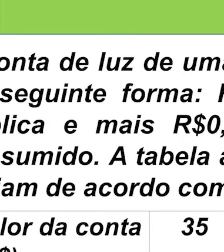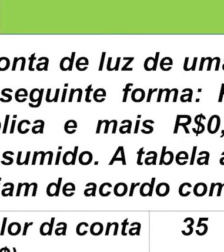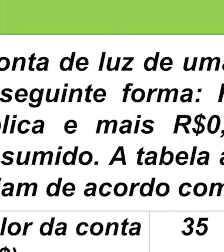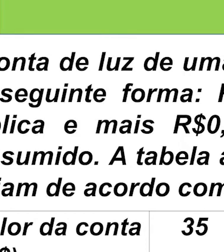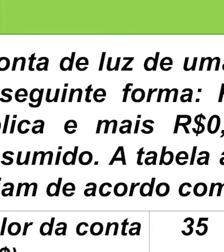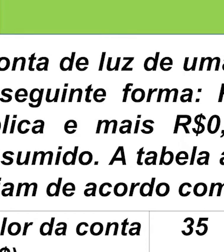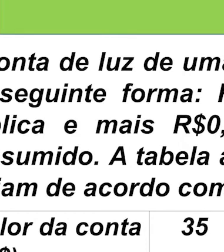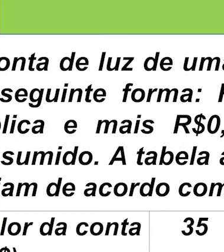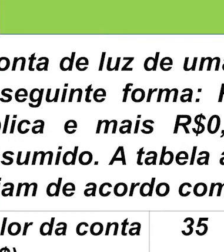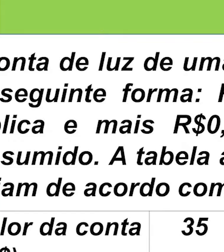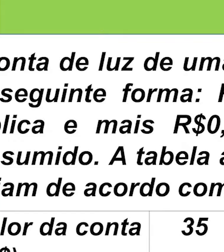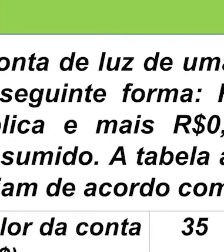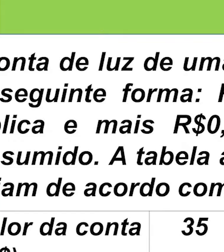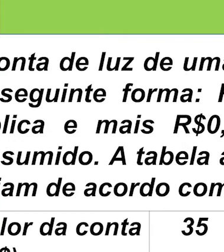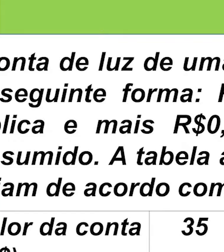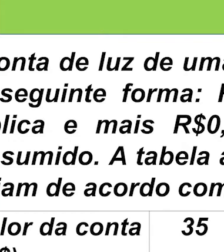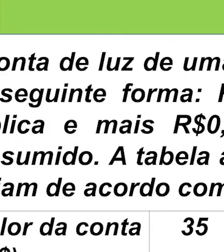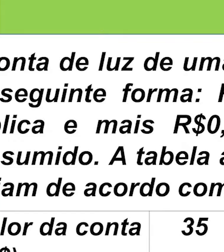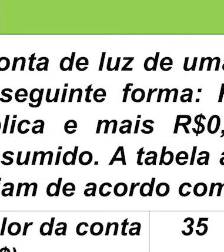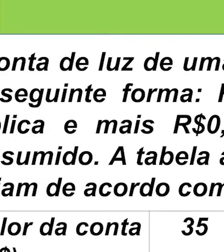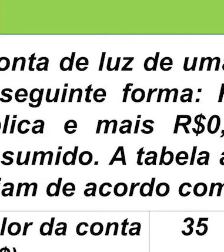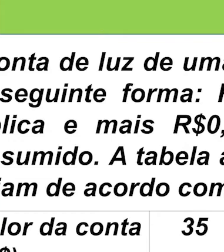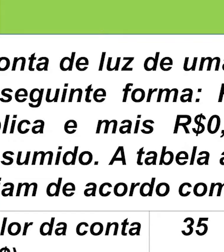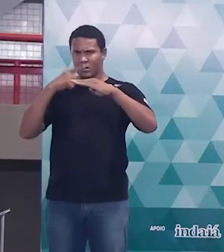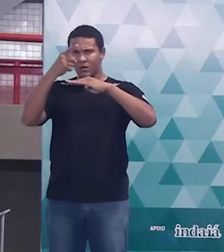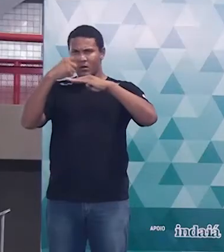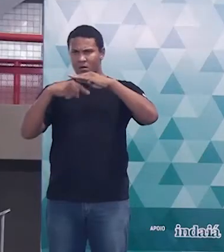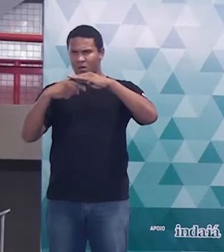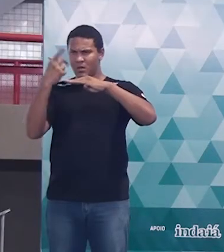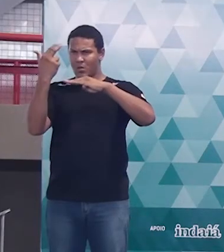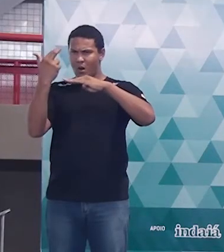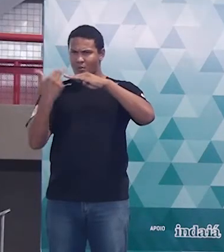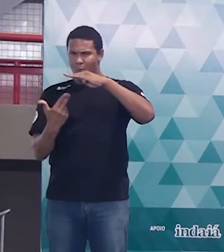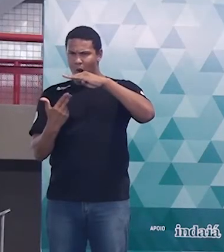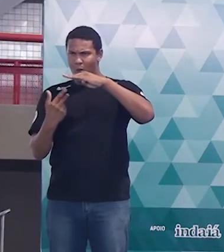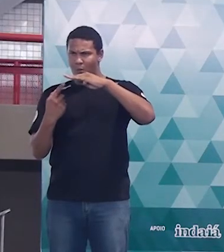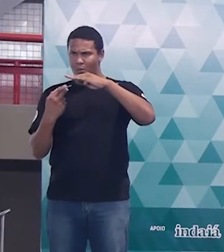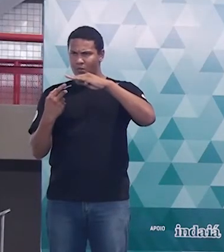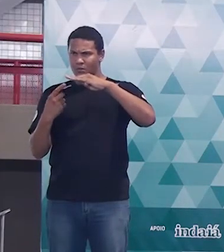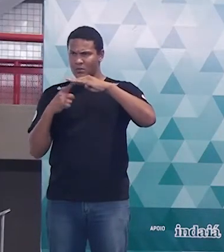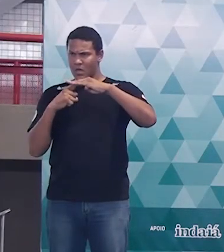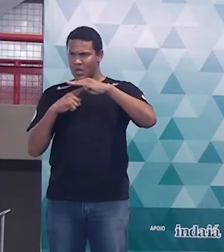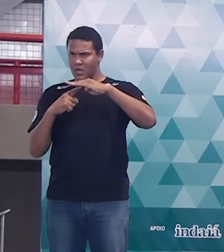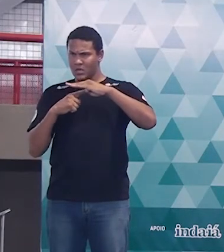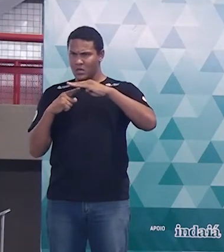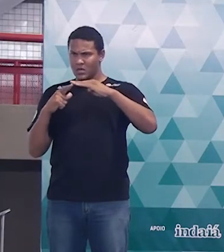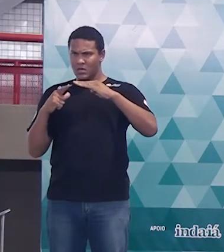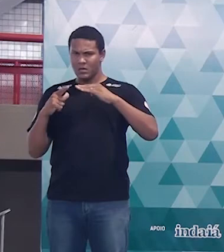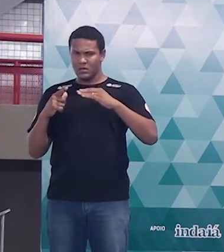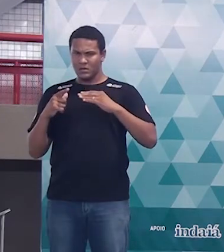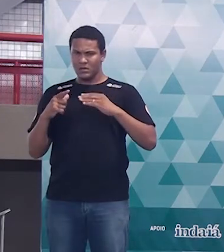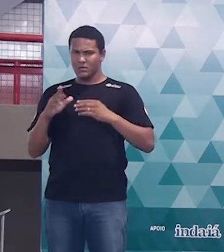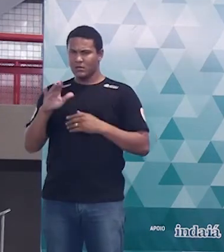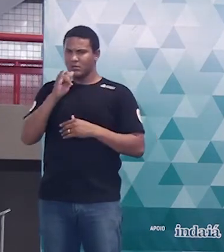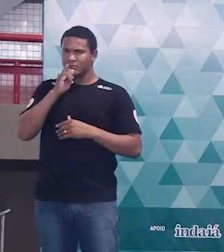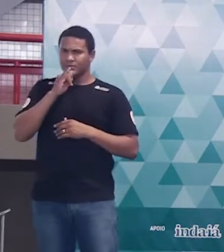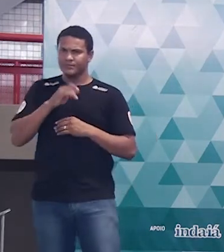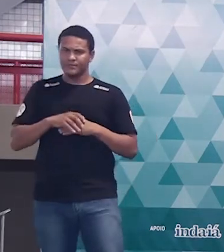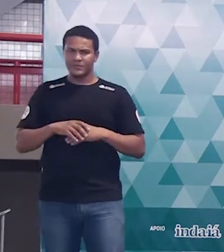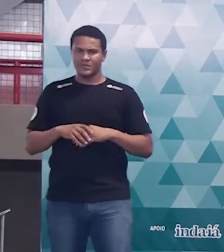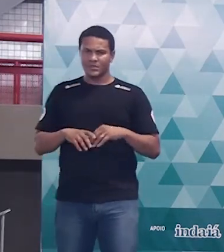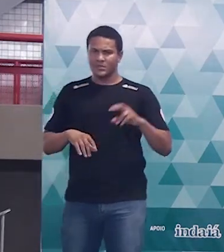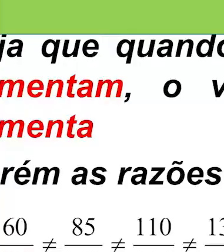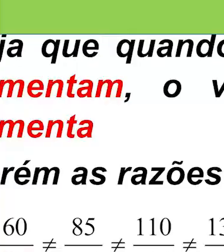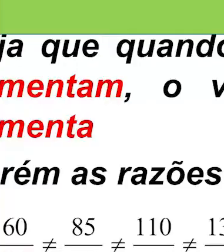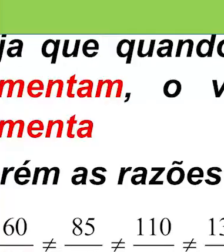valor constante para multiplicar em cima e embaixo para obter o seguinte? Deixa eu ver. De 50 para 100,